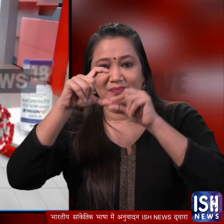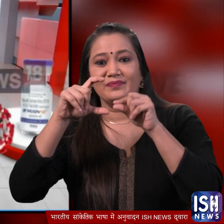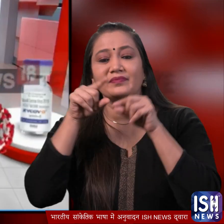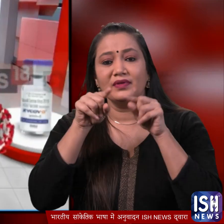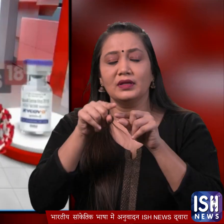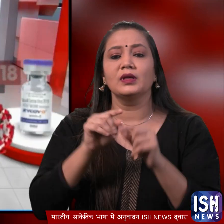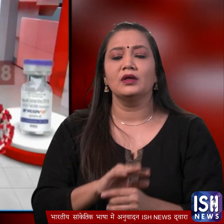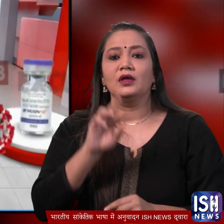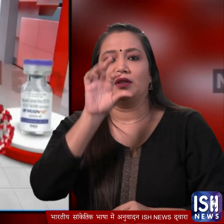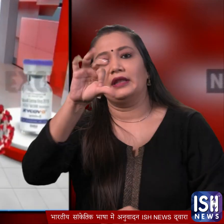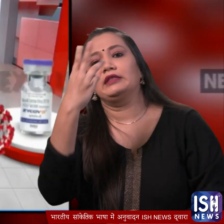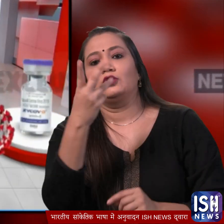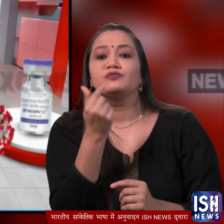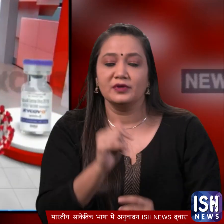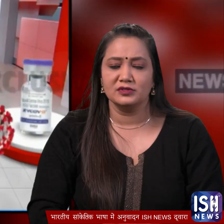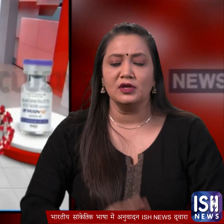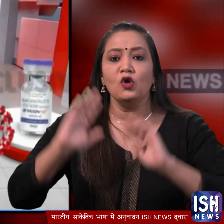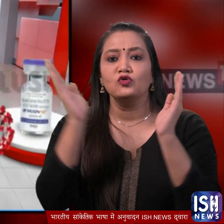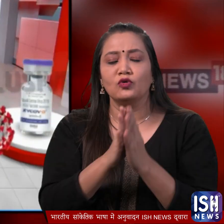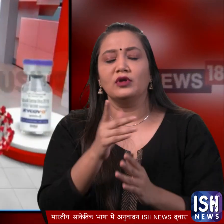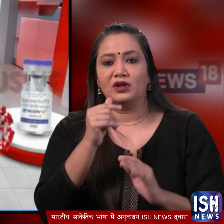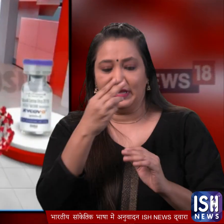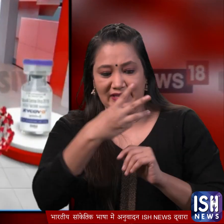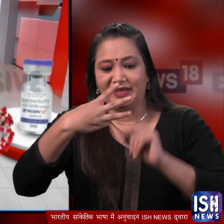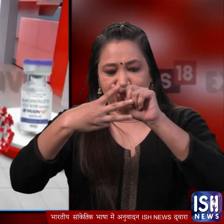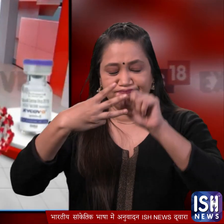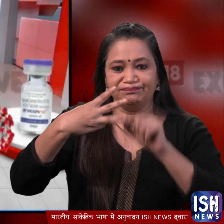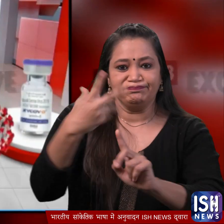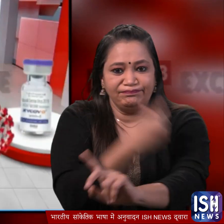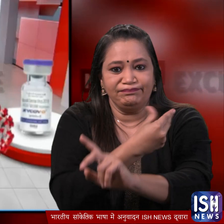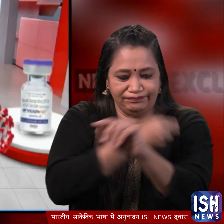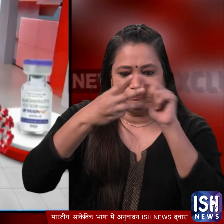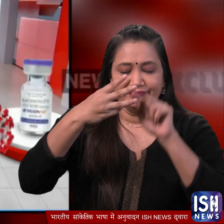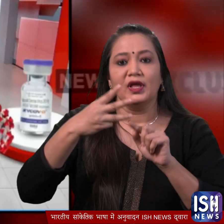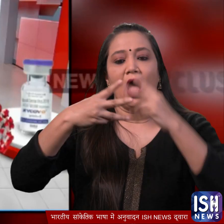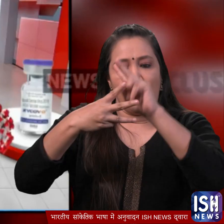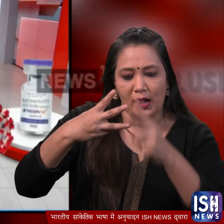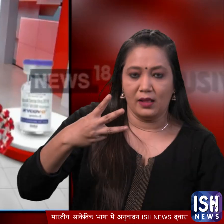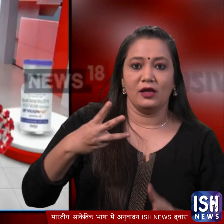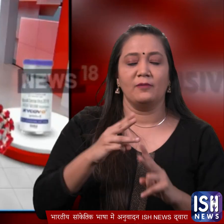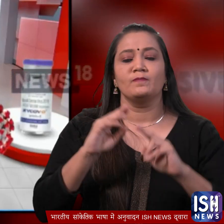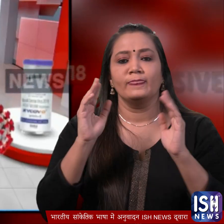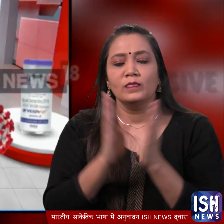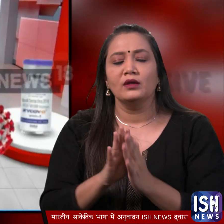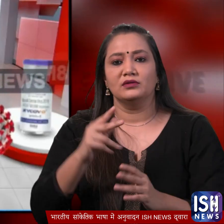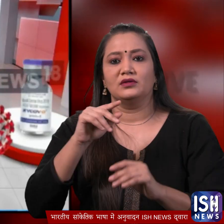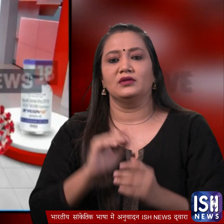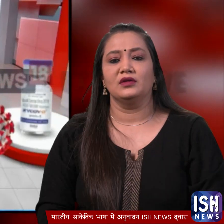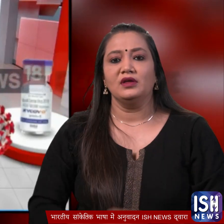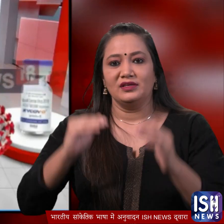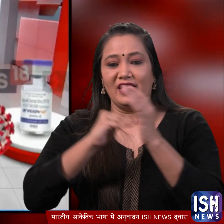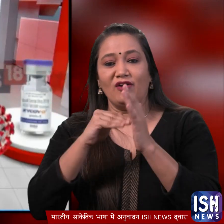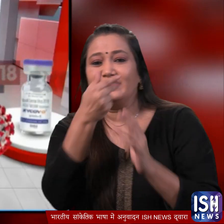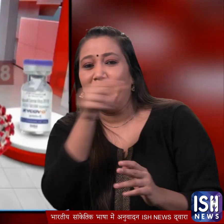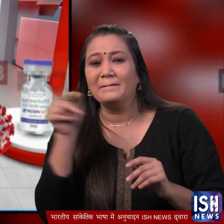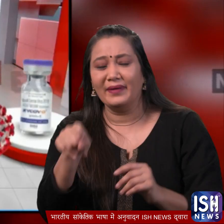वाला एप्लीकेटर 93 रुपए का होगा। यानी इस वैक्सीन की 3 डोज के लिए अलग अलग एप्लीकेटर लगेंगे और सरकार जाइकोव डी नाम